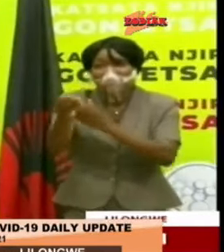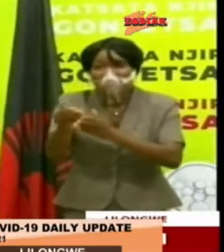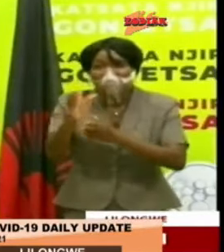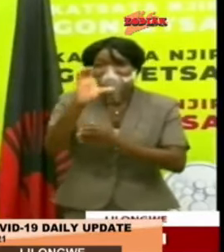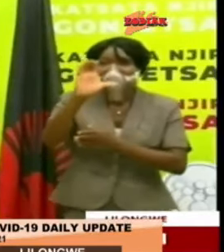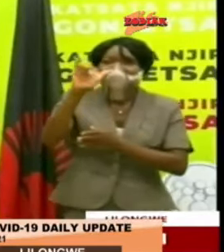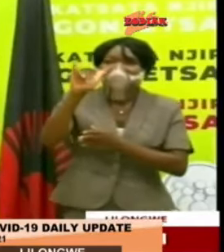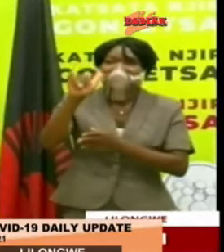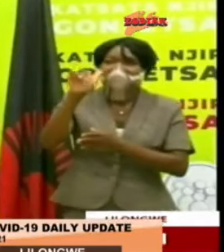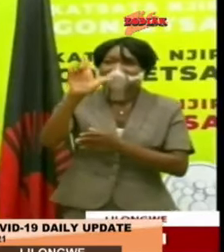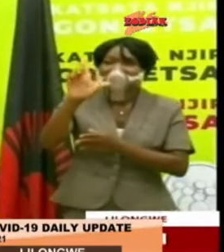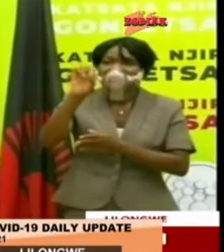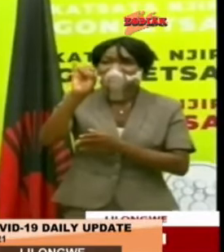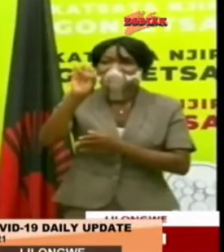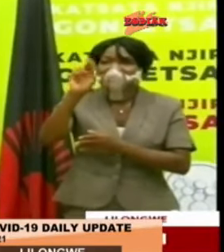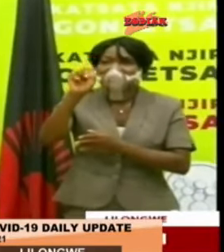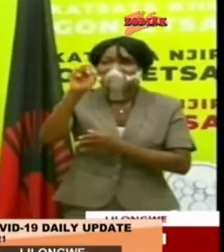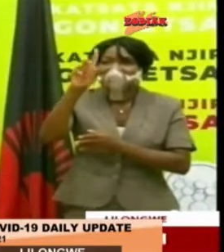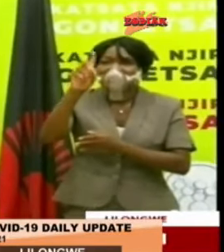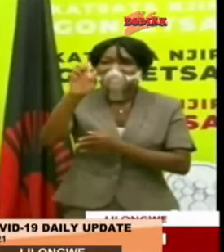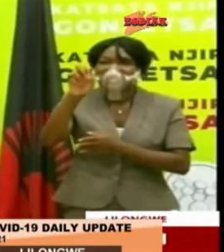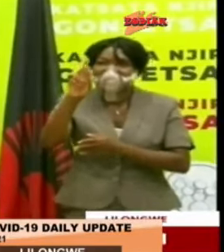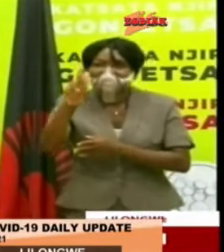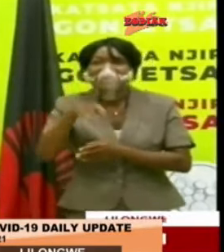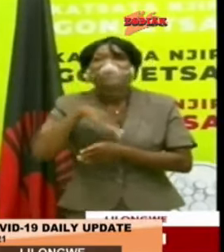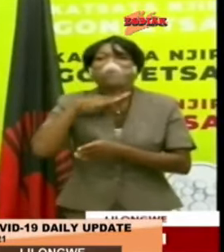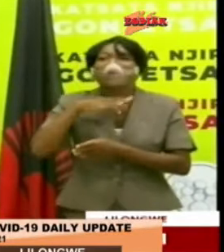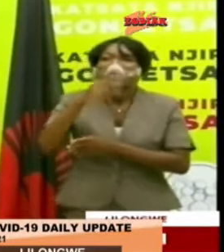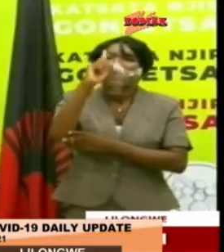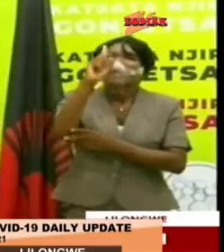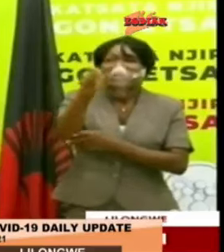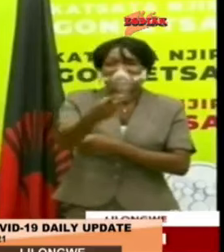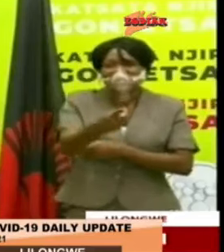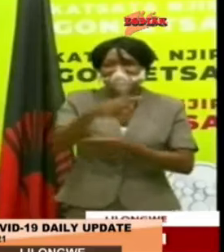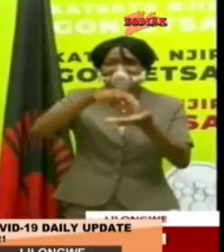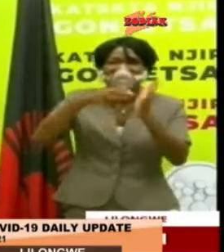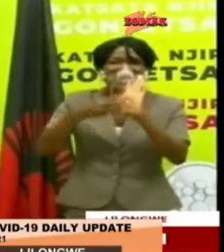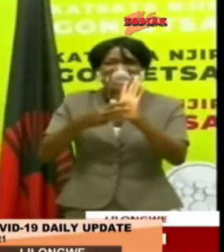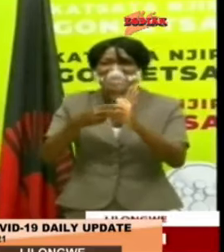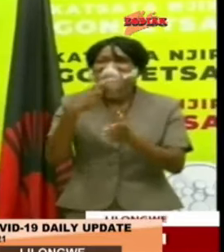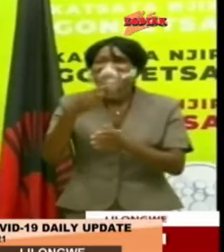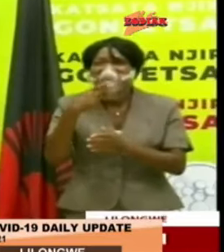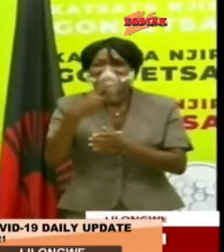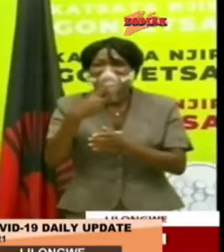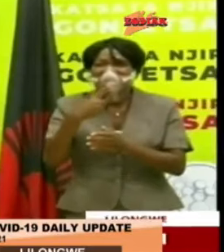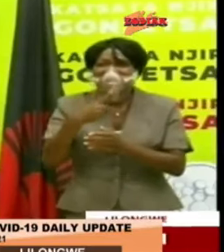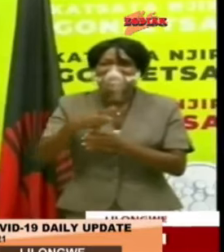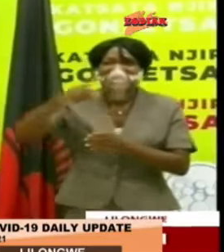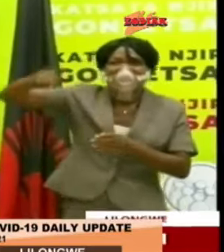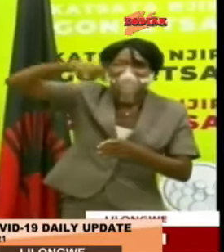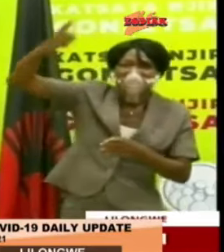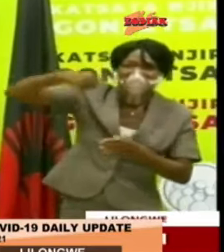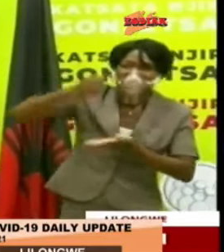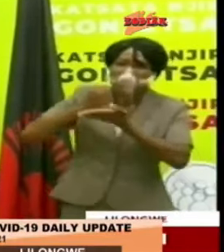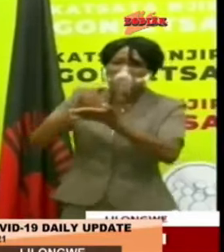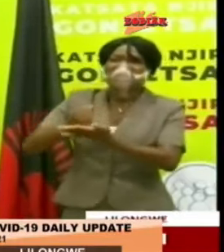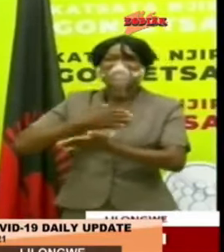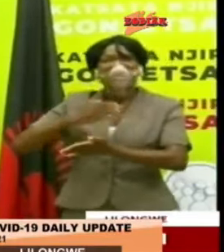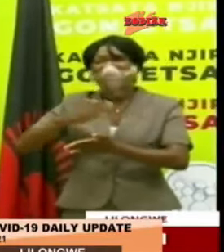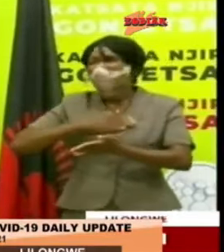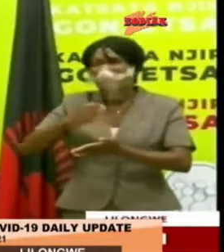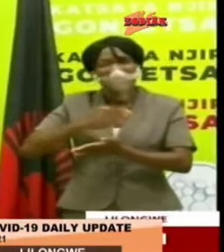1000 kusonyeza kuti nkhani ya oxygen iyi sivutonso ayi kuzipatala zathu tiyeni ngati situpeza bwino